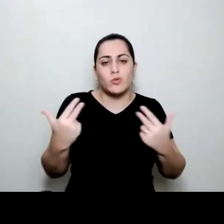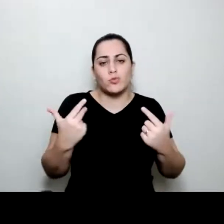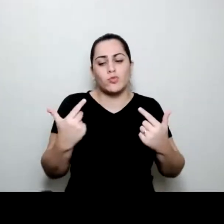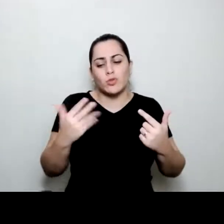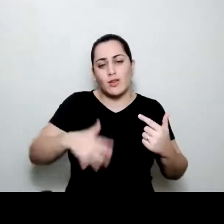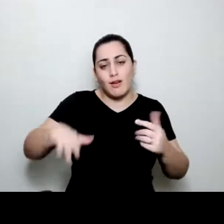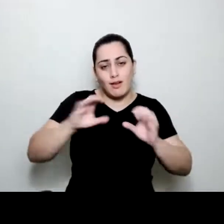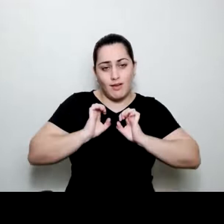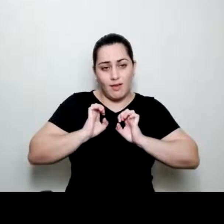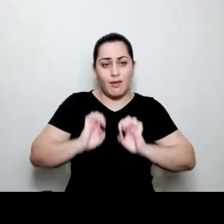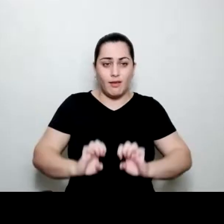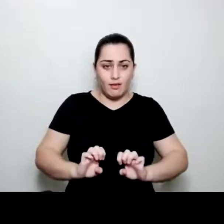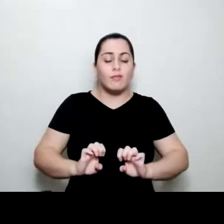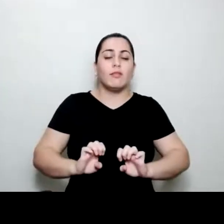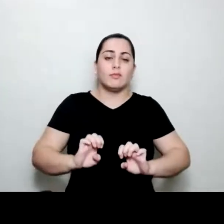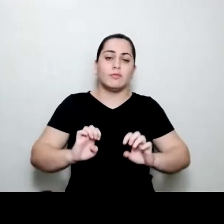éticas